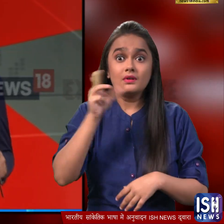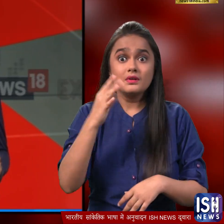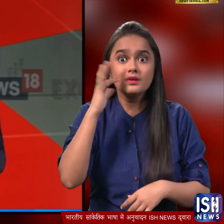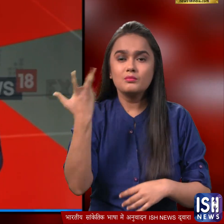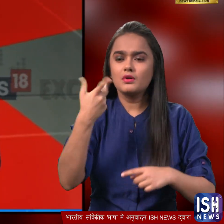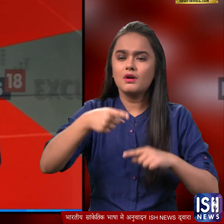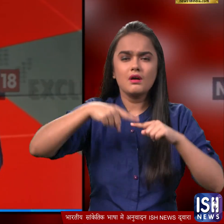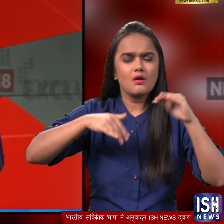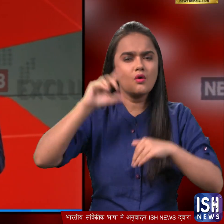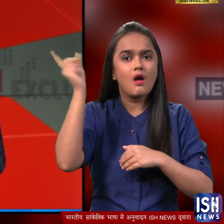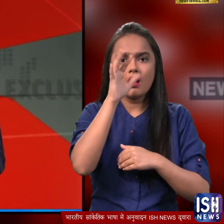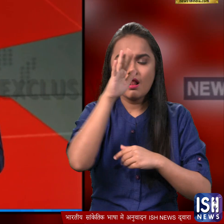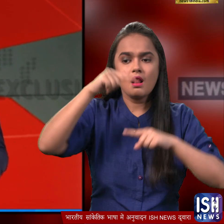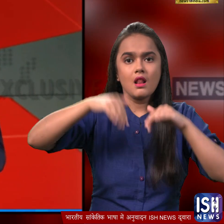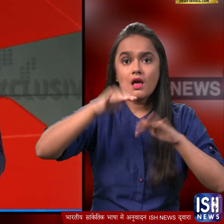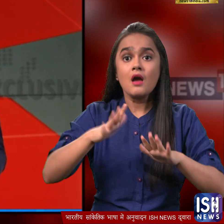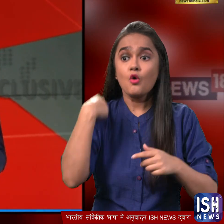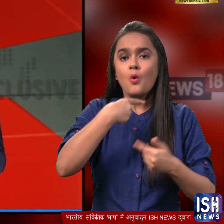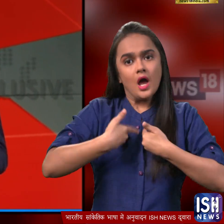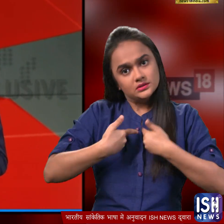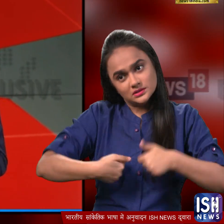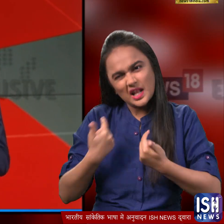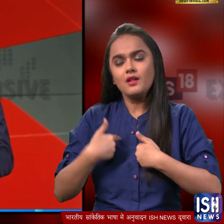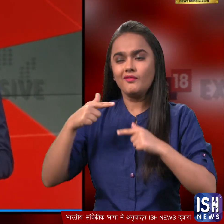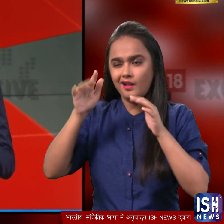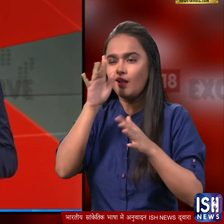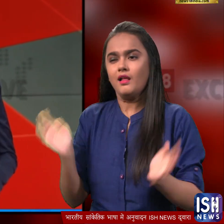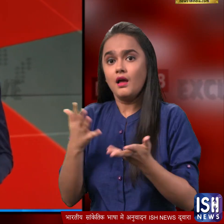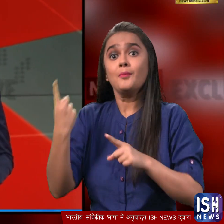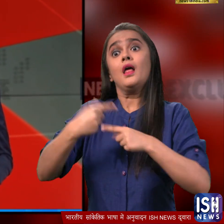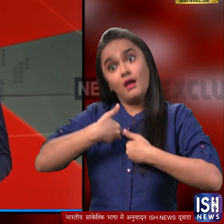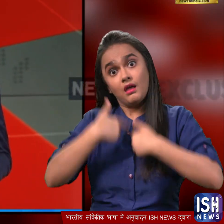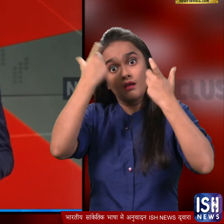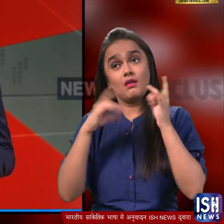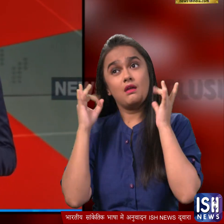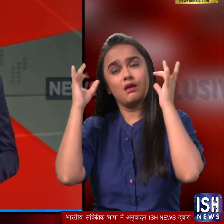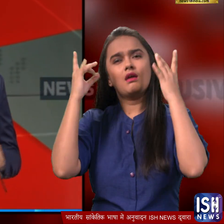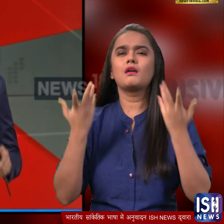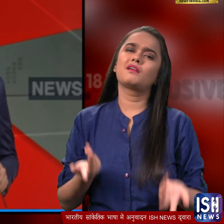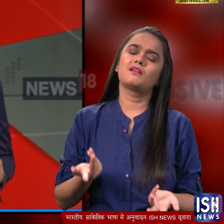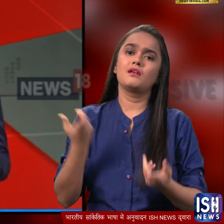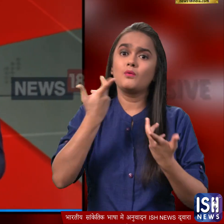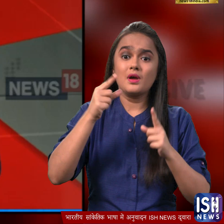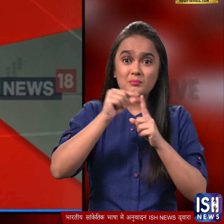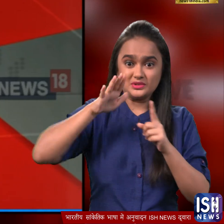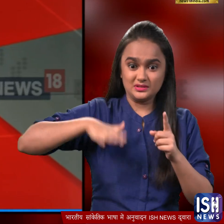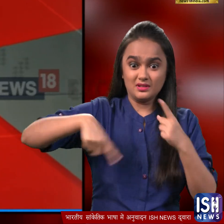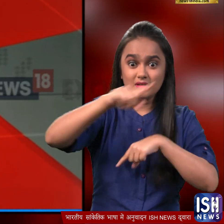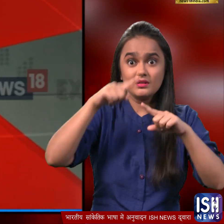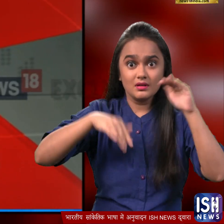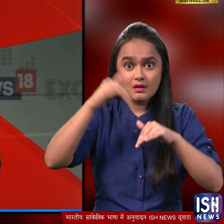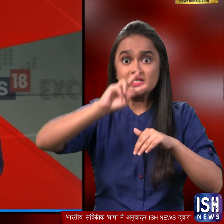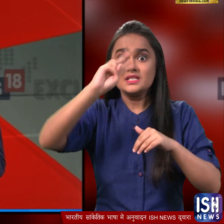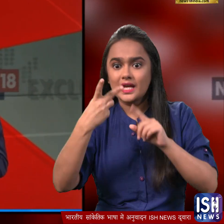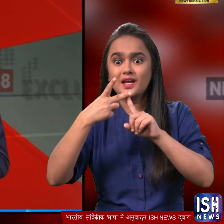की एक बात है कि चुनाव में फर्जी वोटिंग को हम लोग ही बढ़ावा देते हैं और हम लोग ही उस पर बवाल भी मचाते हैं, जिसका नमूना बिहार में पंचायत चुनावों के दूसरे